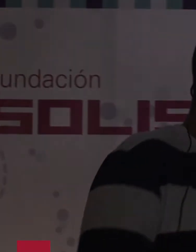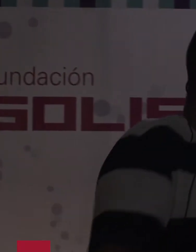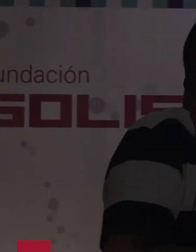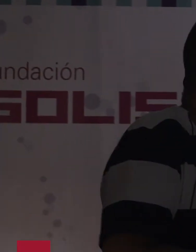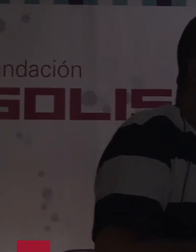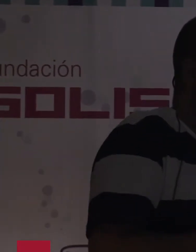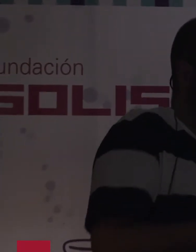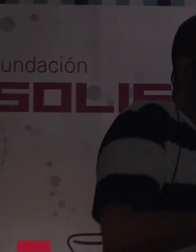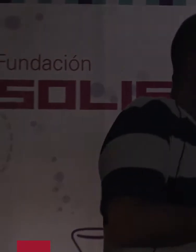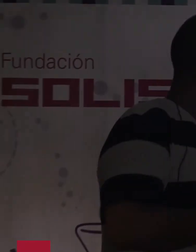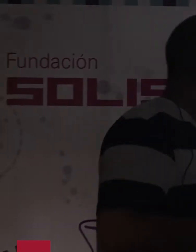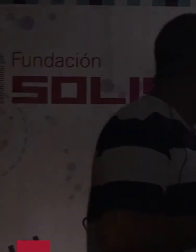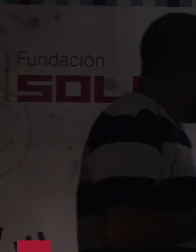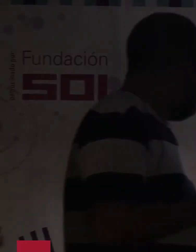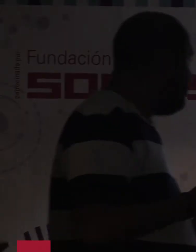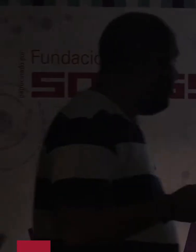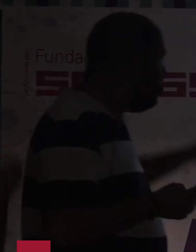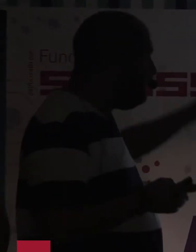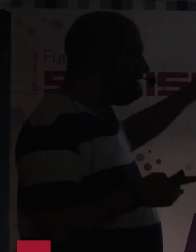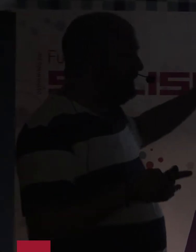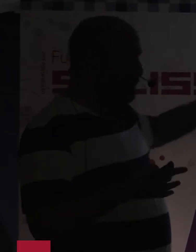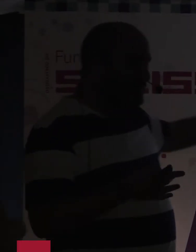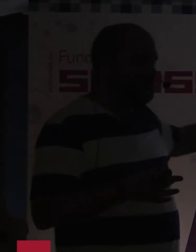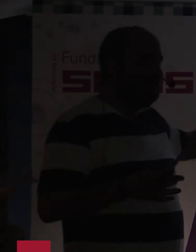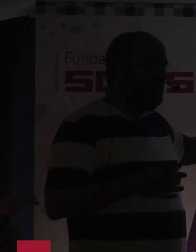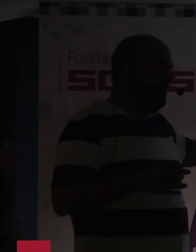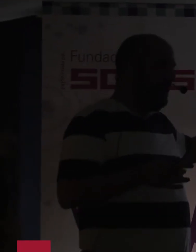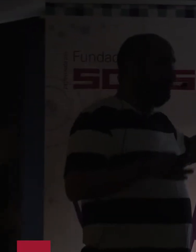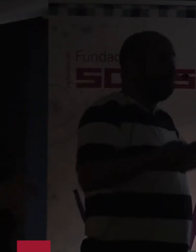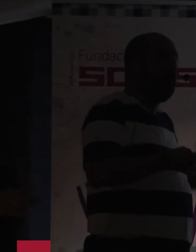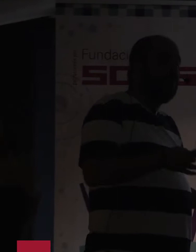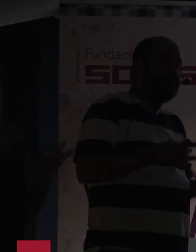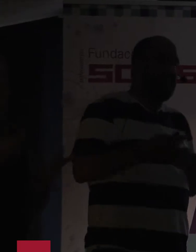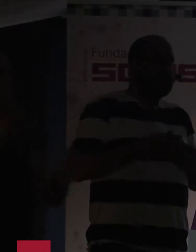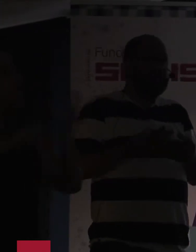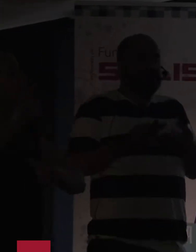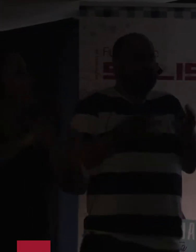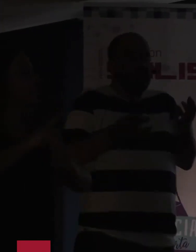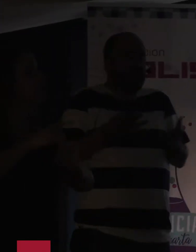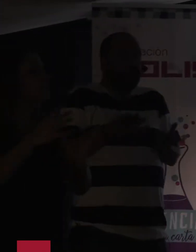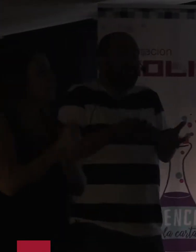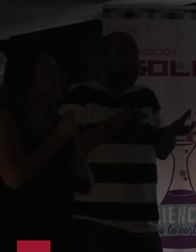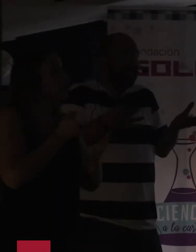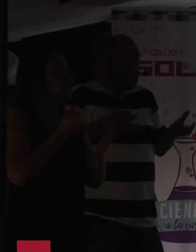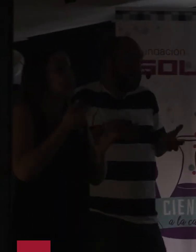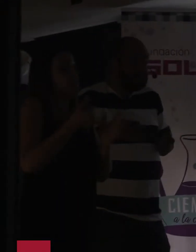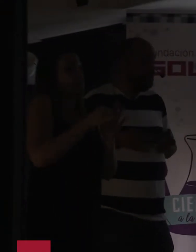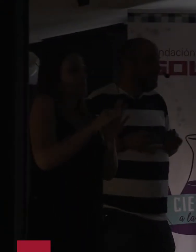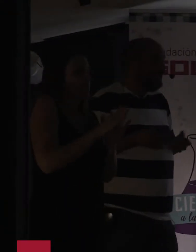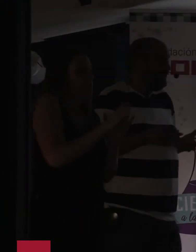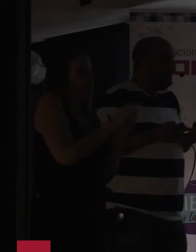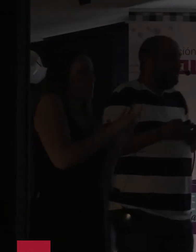tiempo salen las noticias la posibilidad de hacer esto. El problema es que todas estas aproximaciones, todas estas